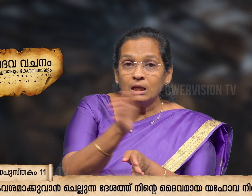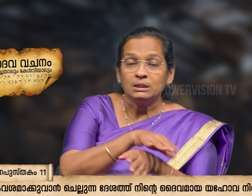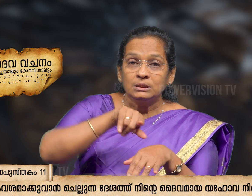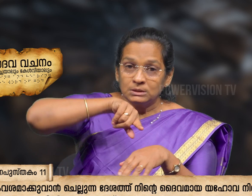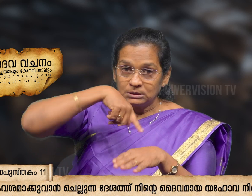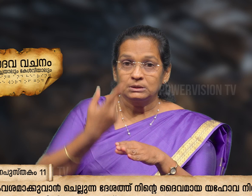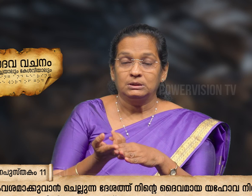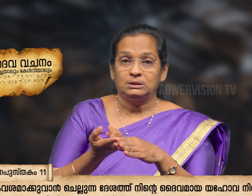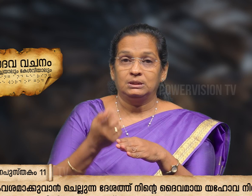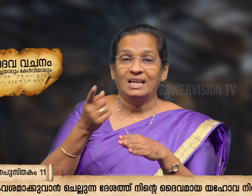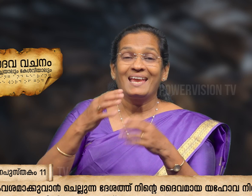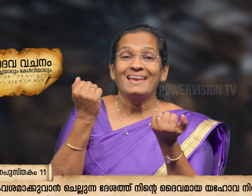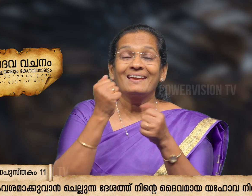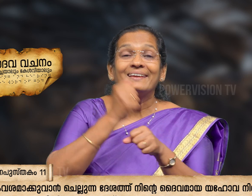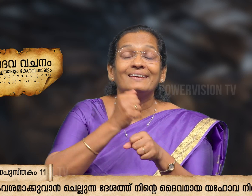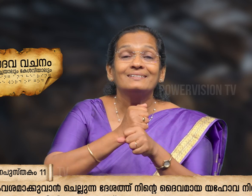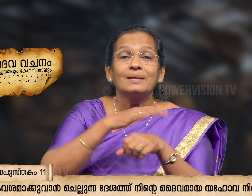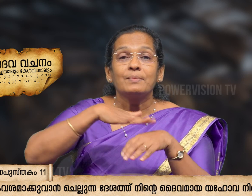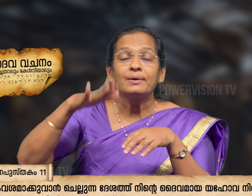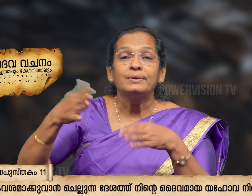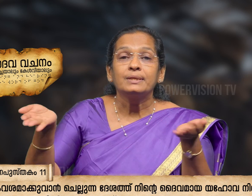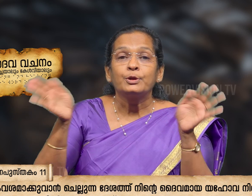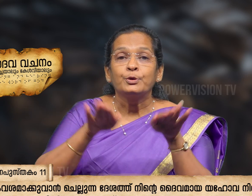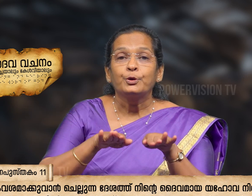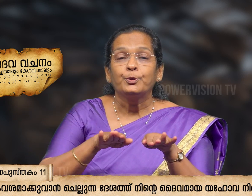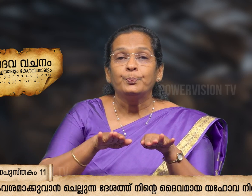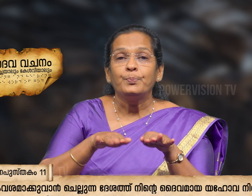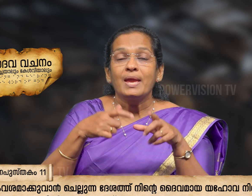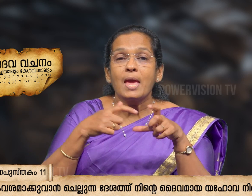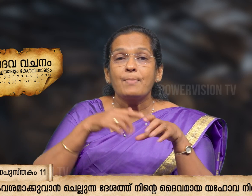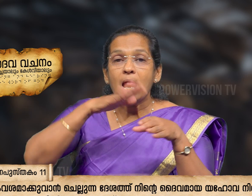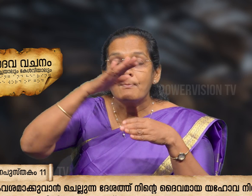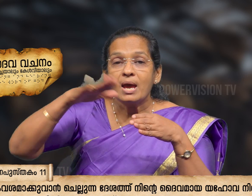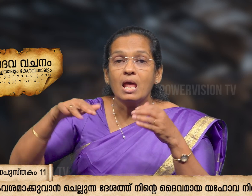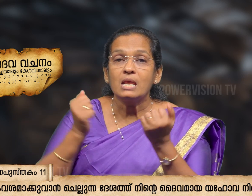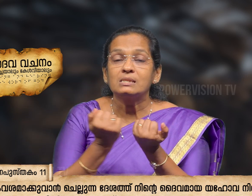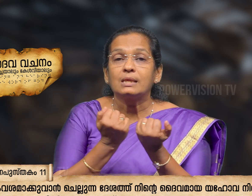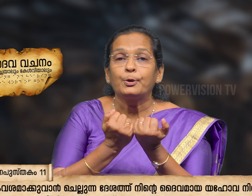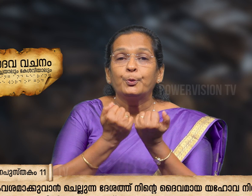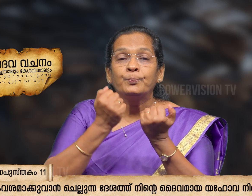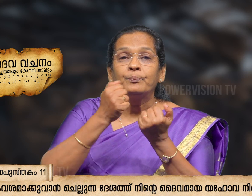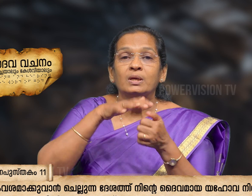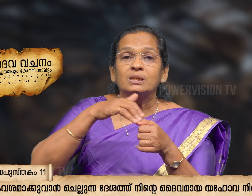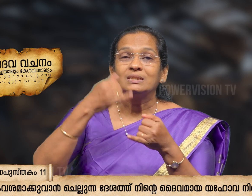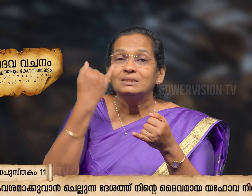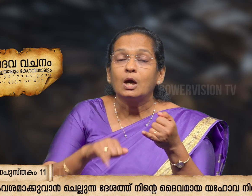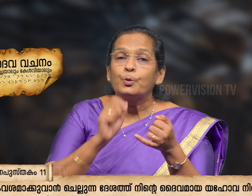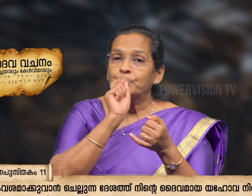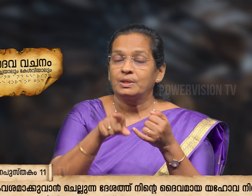ശേഷം ഗെരിസീം മലമേൽ വെച്ച് അനുഗ്രഹവും ഏബാൽ മലമേൽ വെച്ച് ശാപവും പ്രസ്താവിക്കണം.